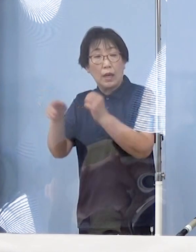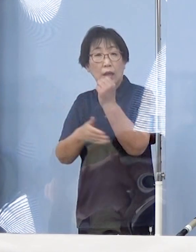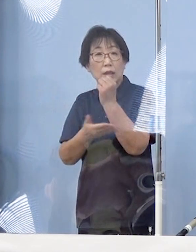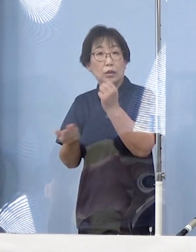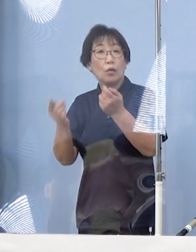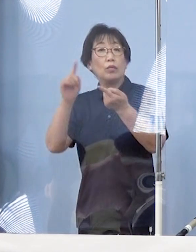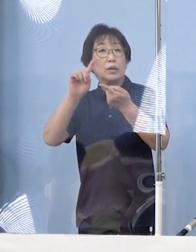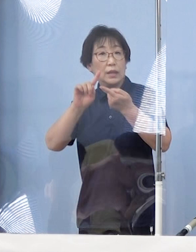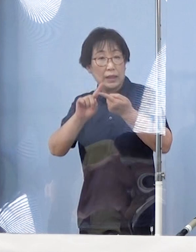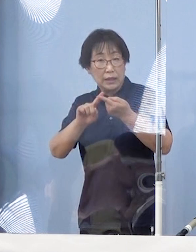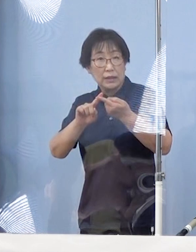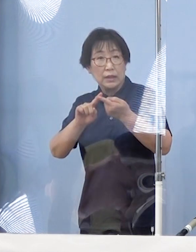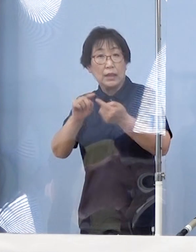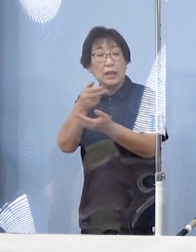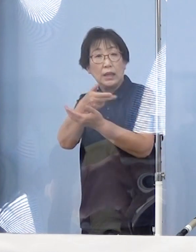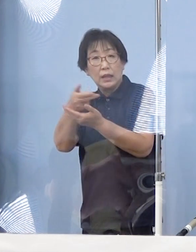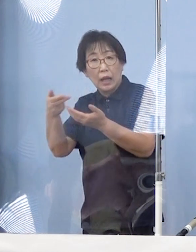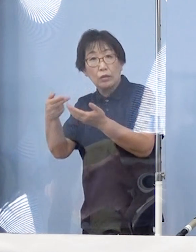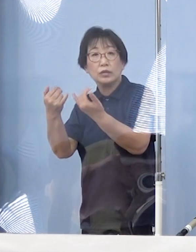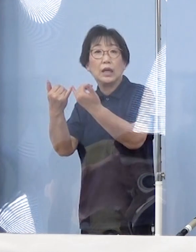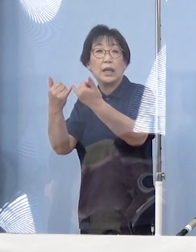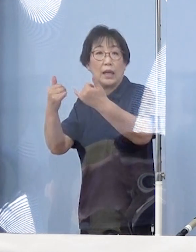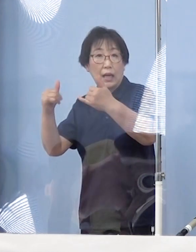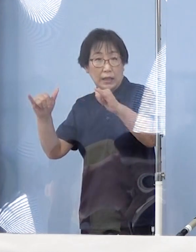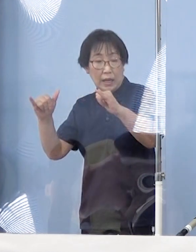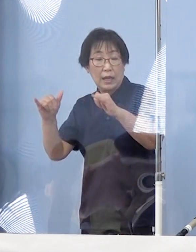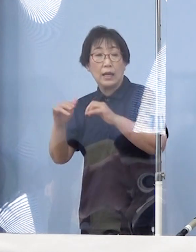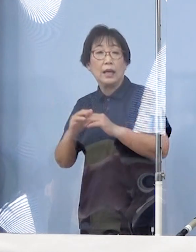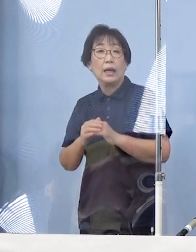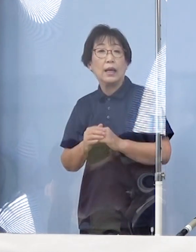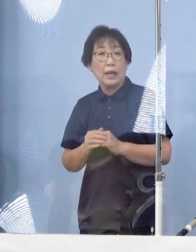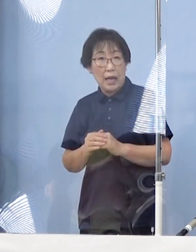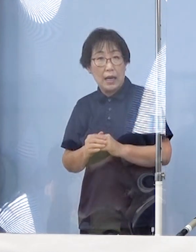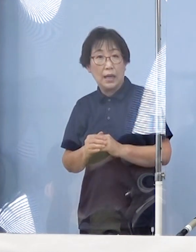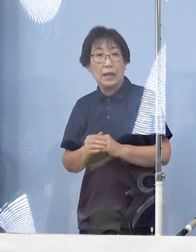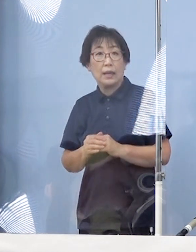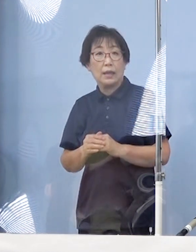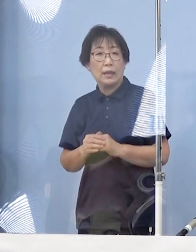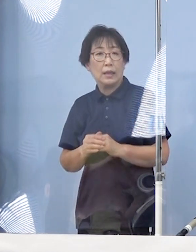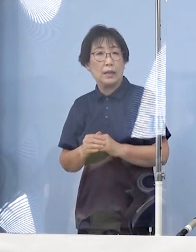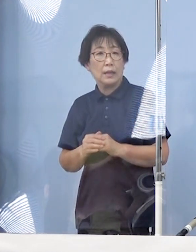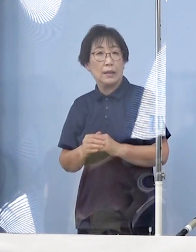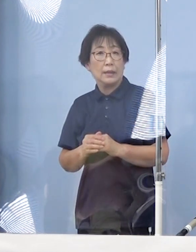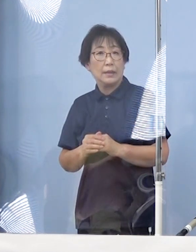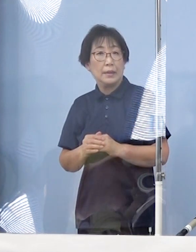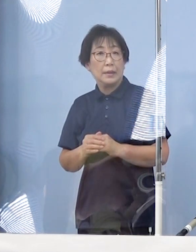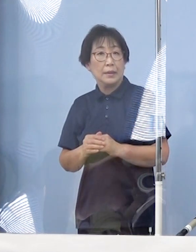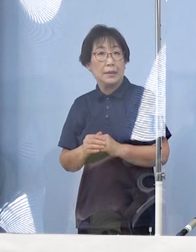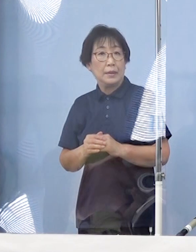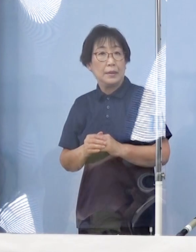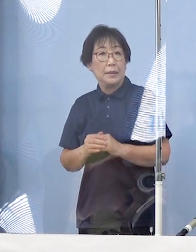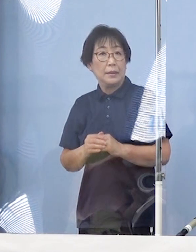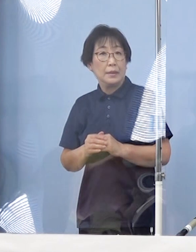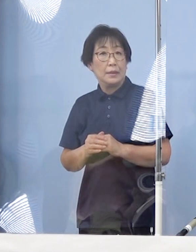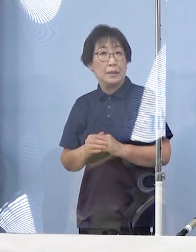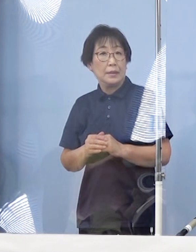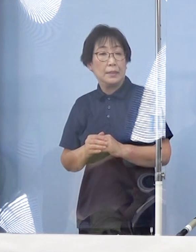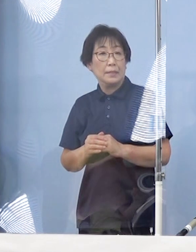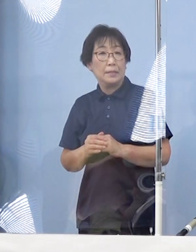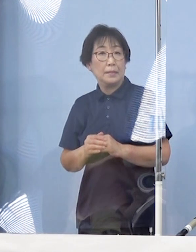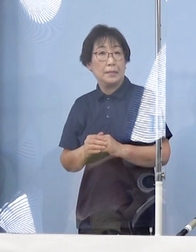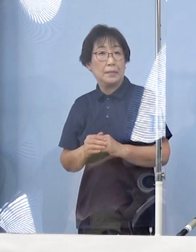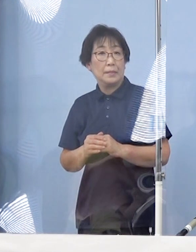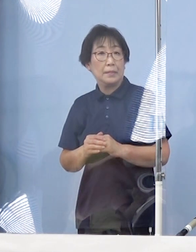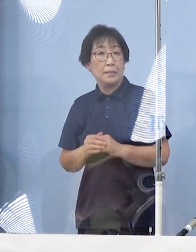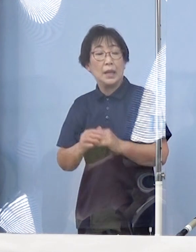海軍から退院された方、あの、はい、があの病院のために入ったりされていると、基本的にあ